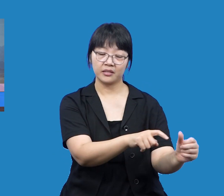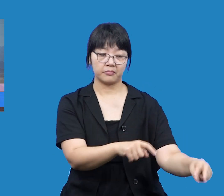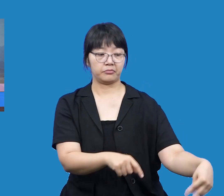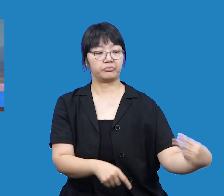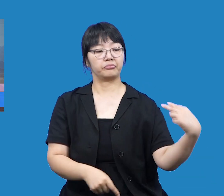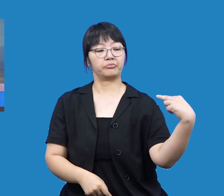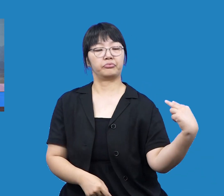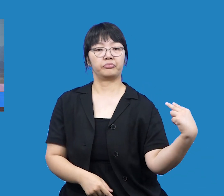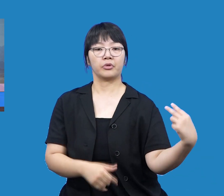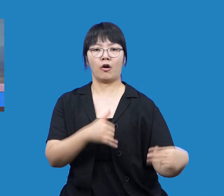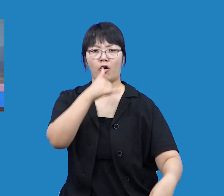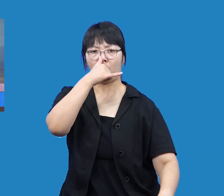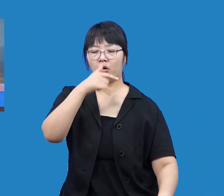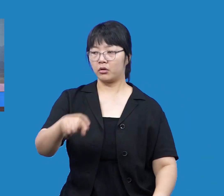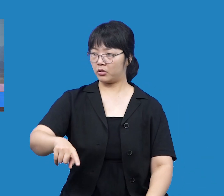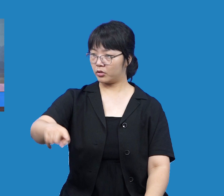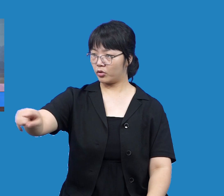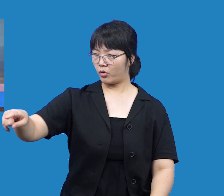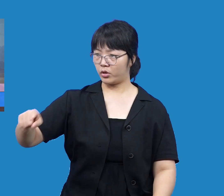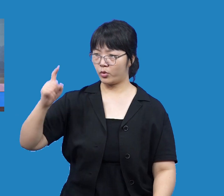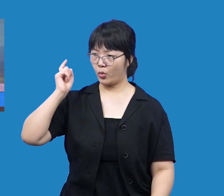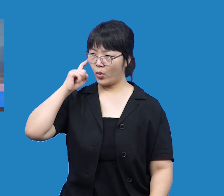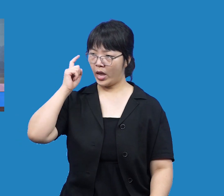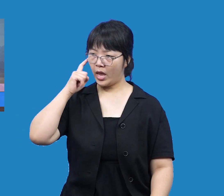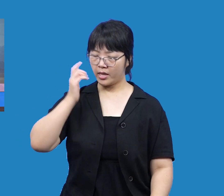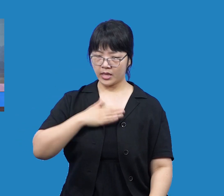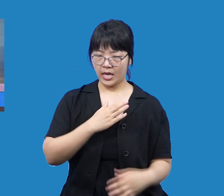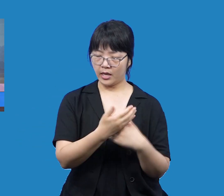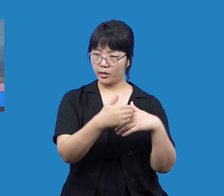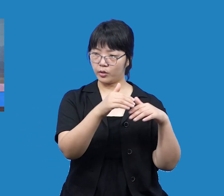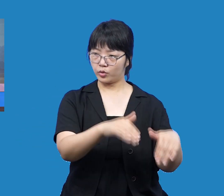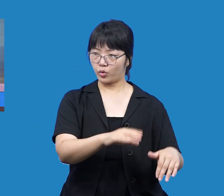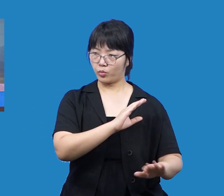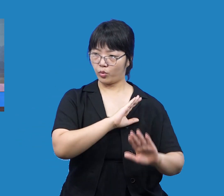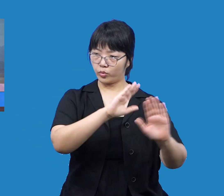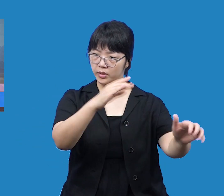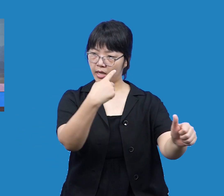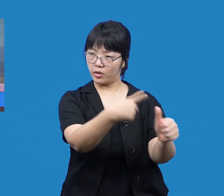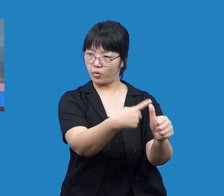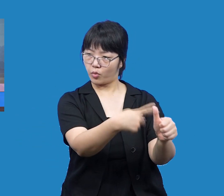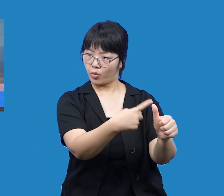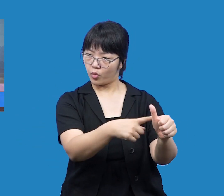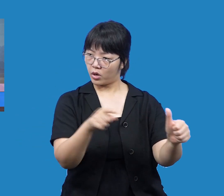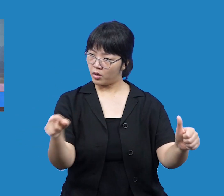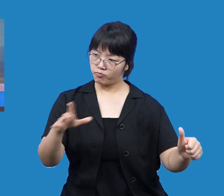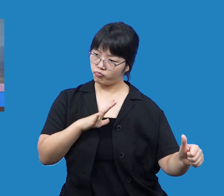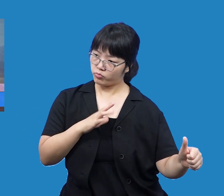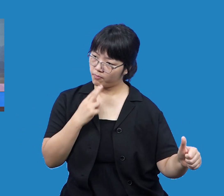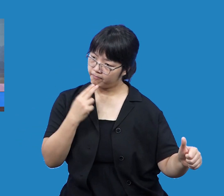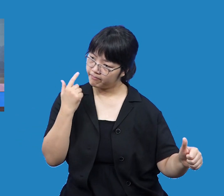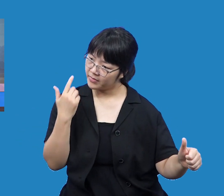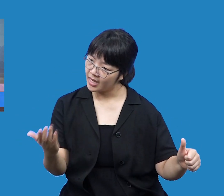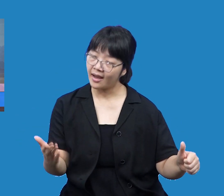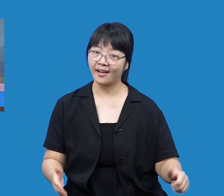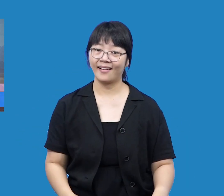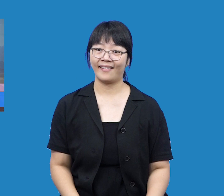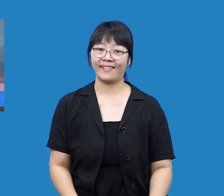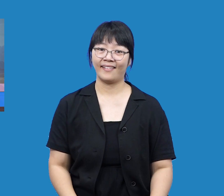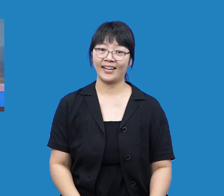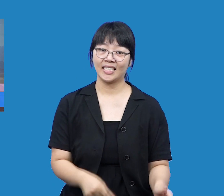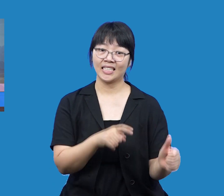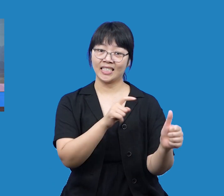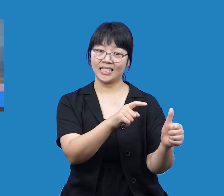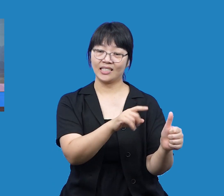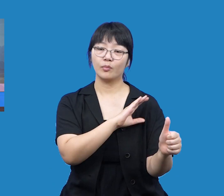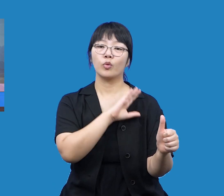보거늘 너희가 어찌하여 내 종 모세 비방하기를 두려워하지 아니하느냐. 그와는 그가